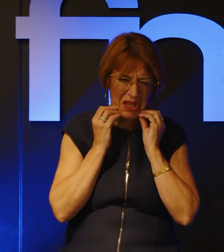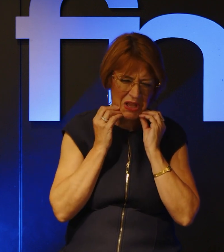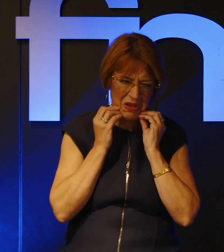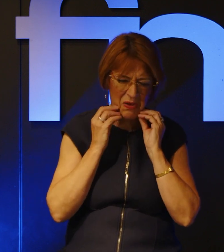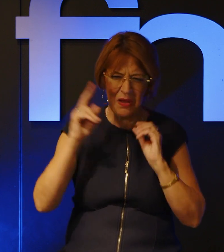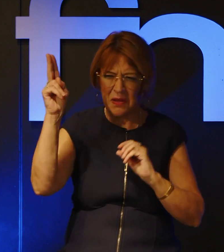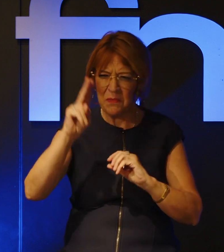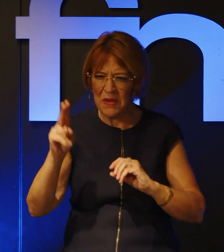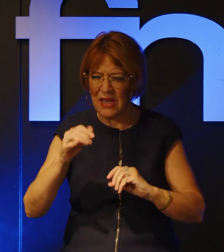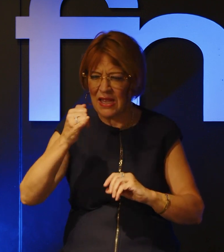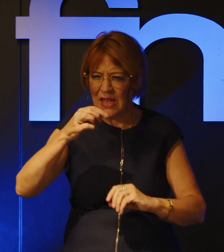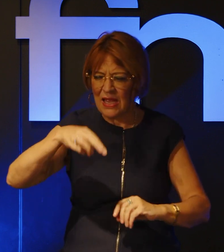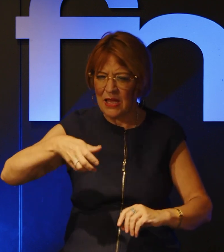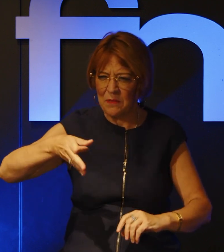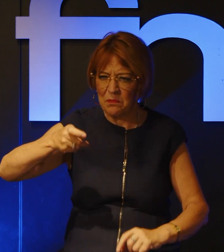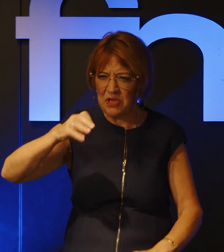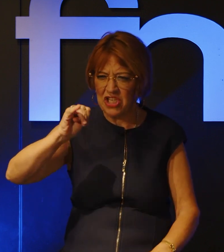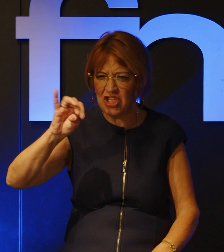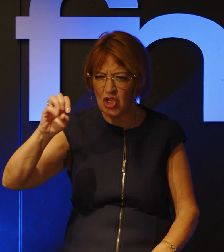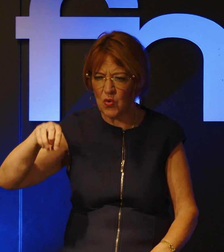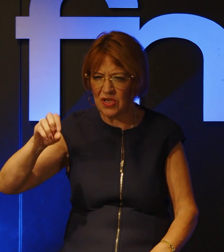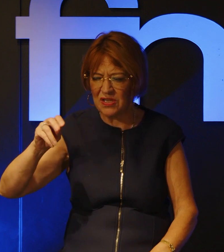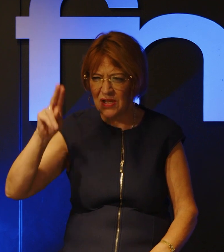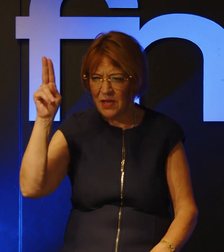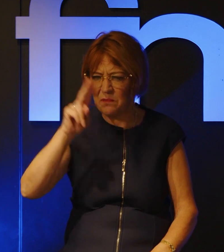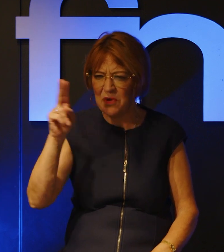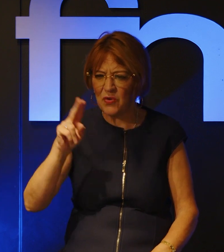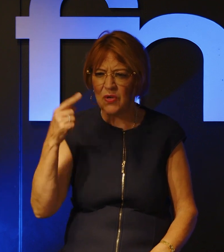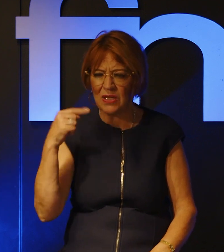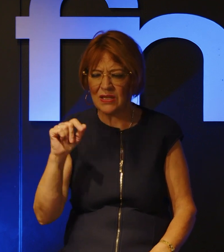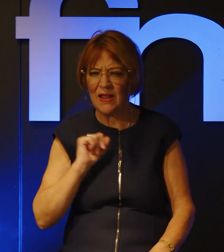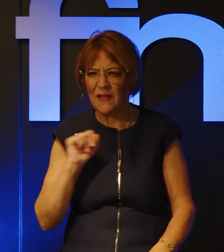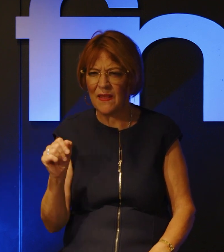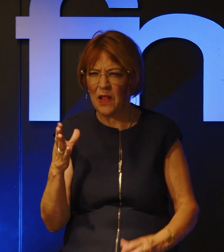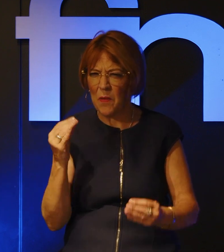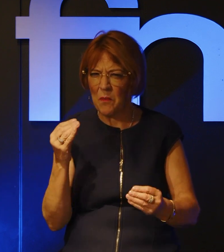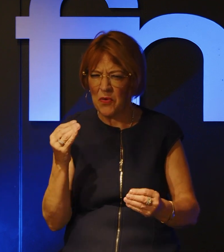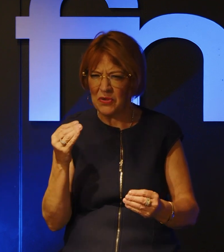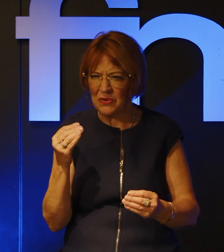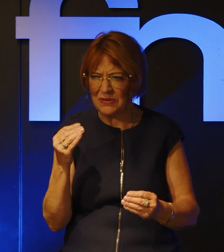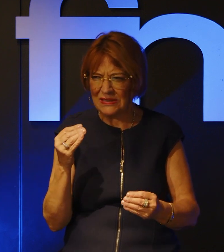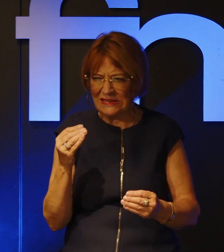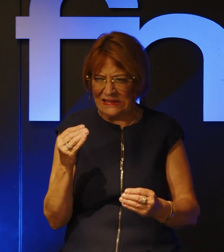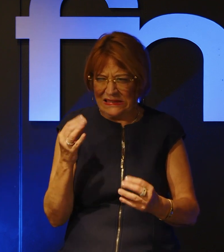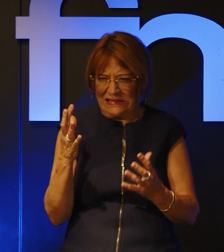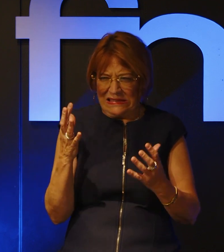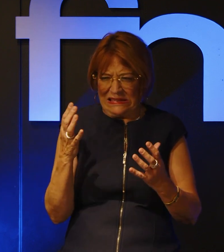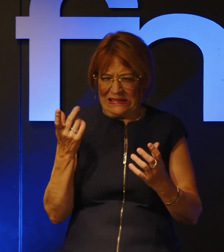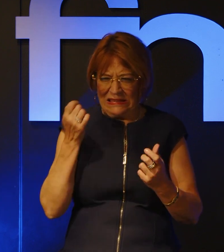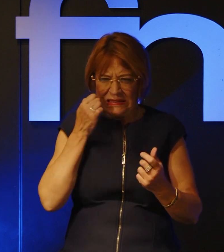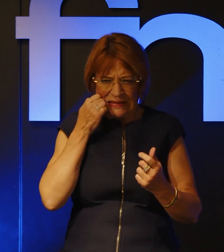expressionistas do kirsner ou outros artistas são de facto pinturas representações super agressivas Muitas delas que tem que ver com o